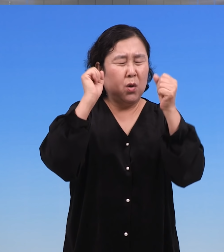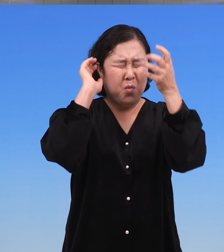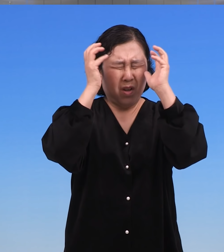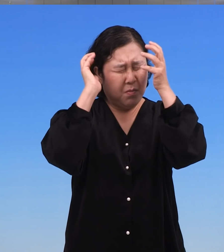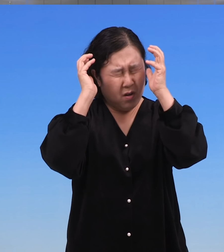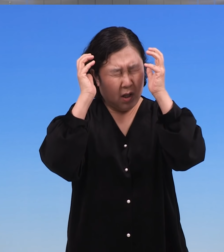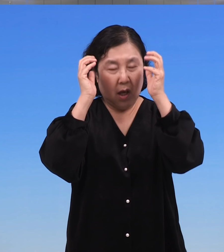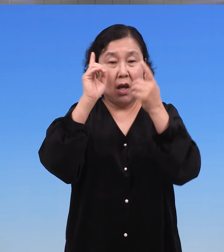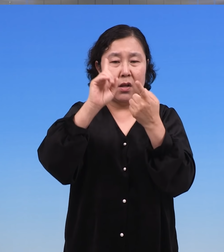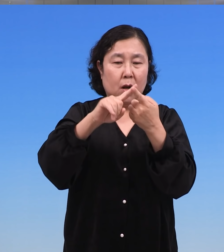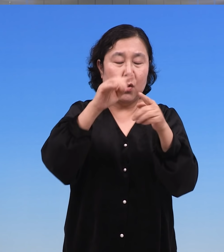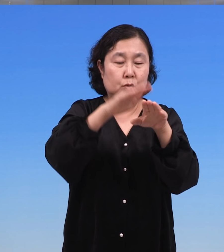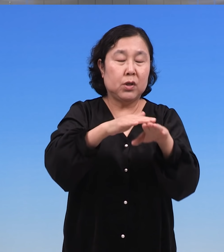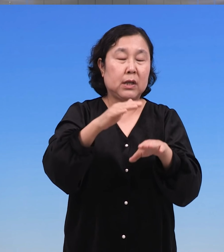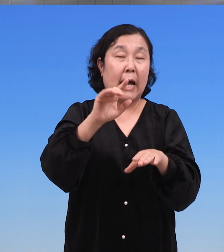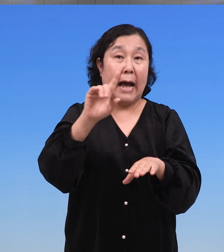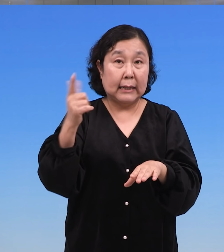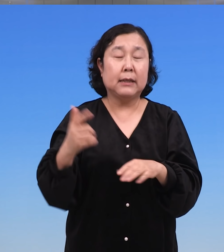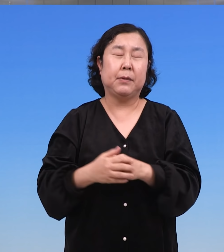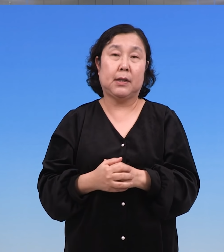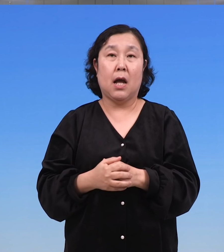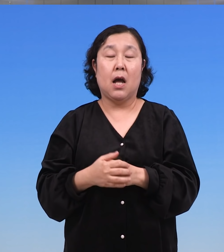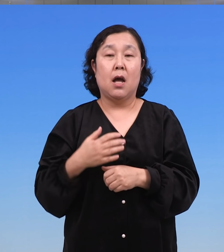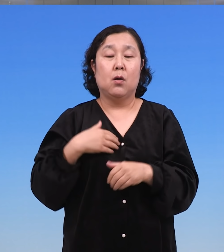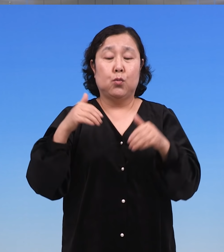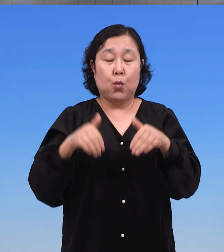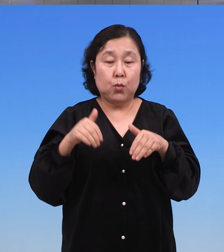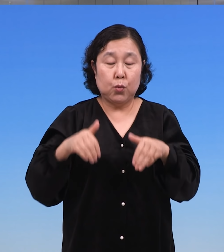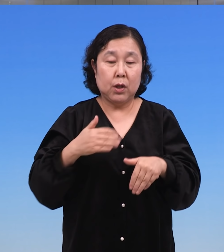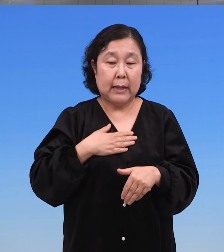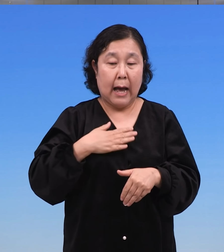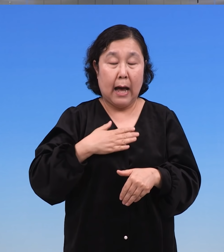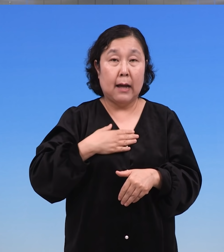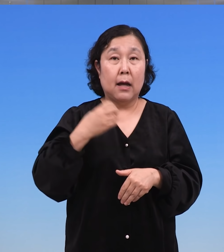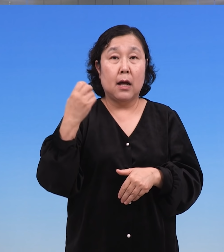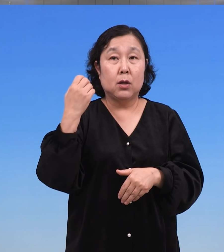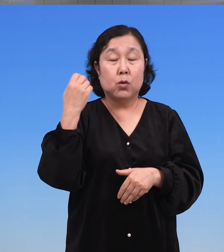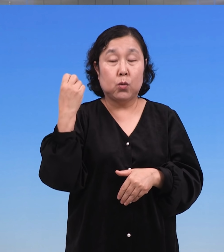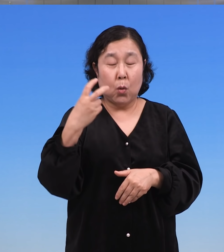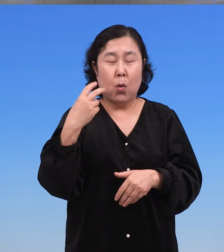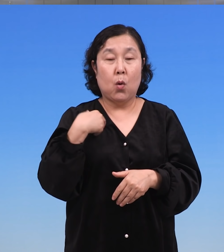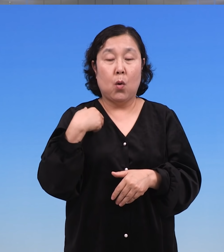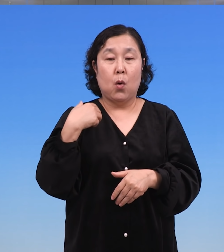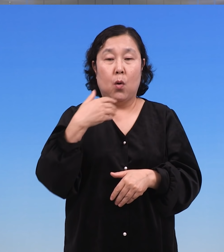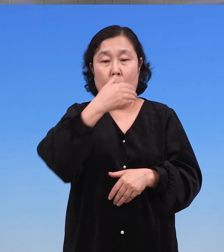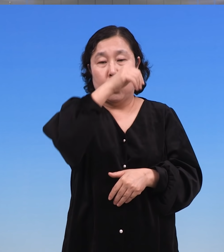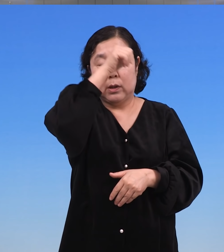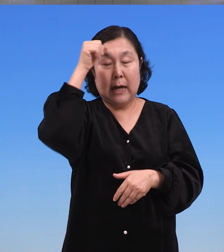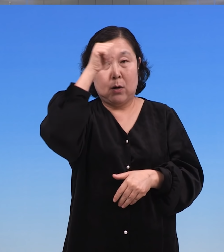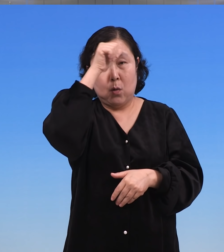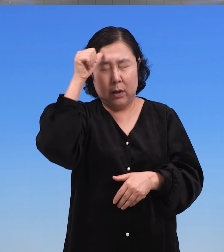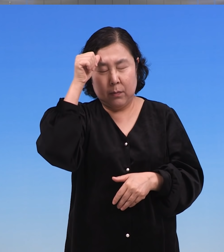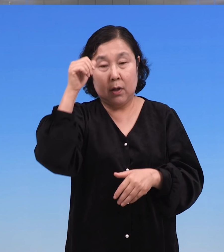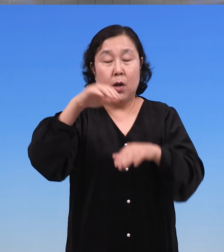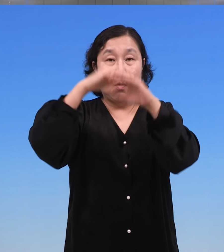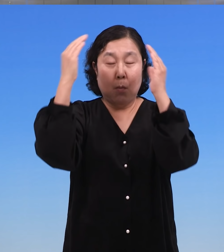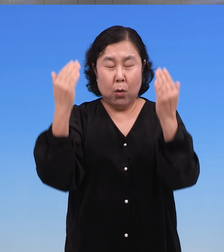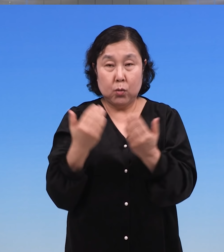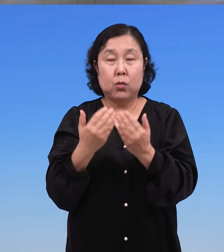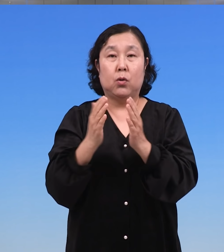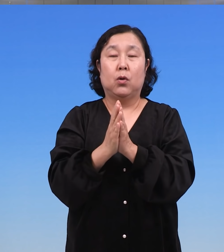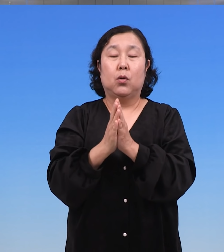않으십니다. 그 종들인 저나 우리 당의 장로님들이나 모두가 다 이런 두렵고 떨리는